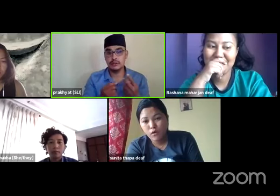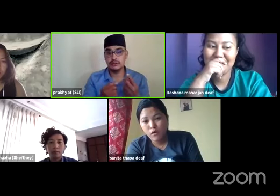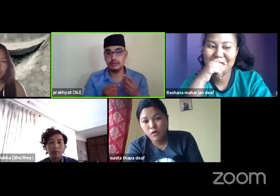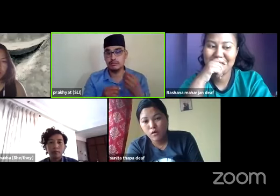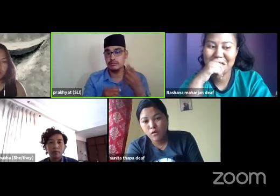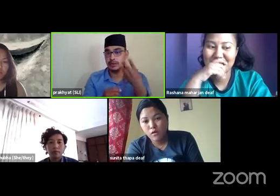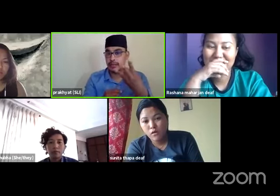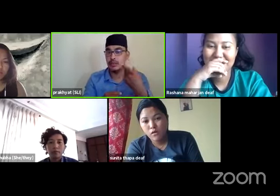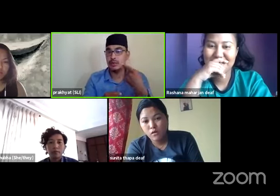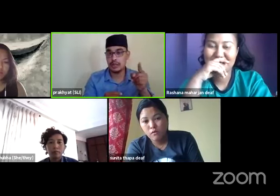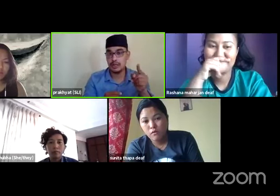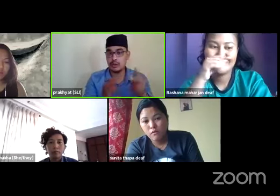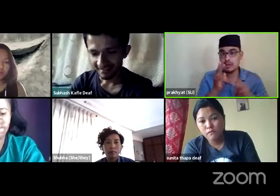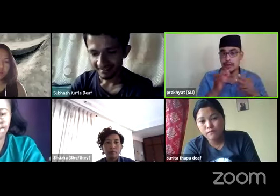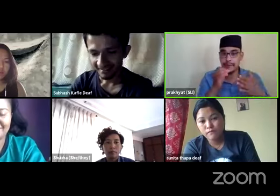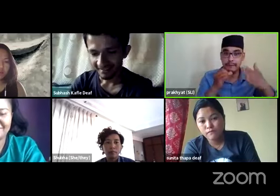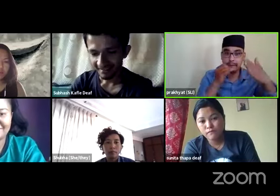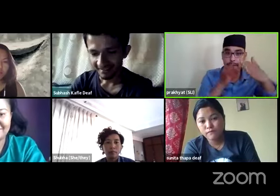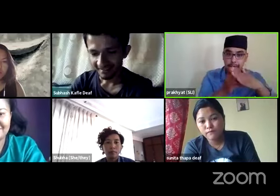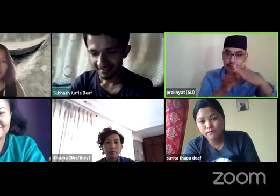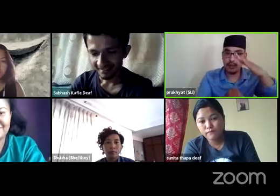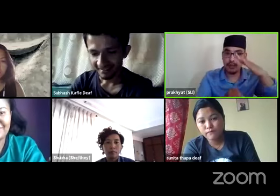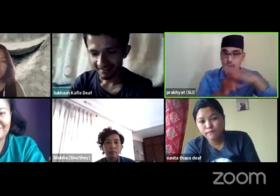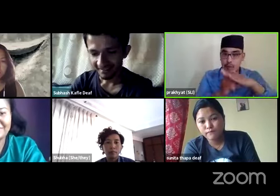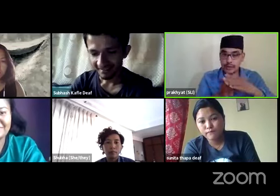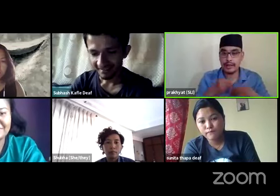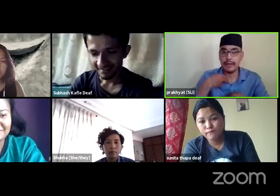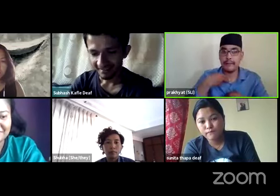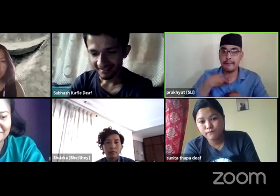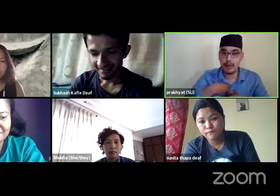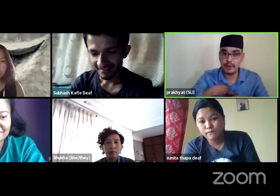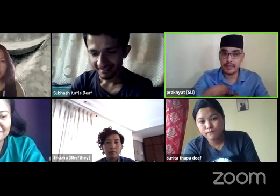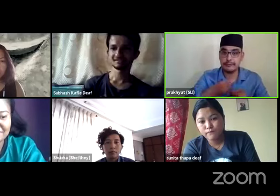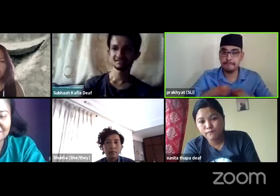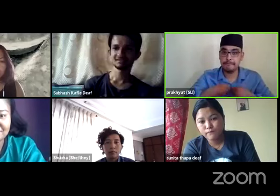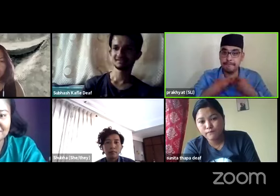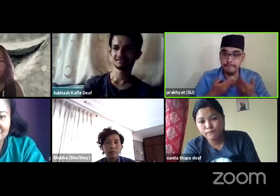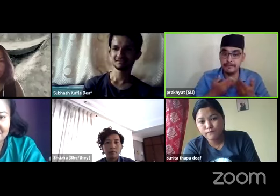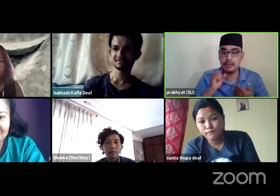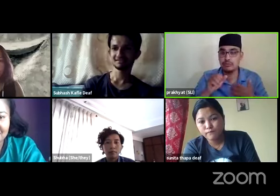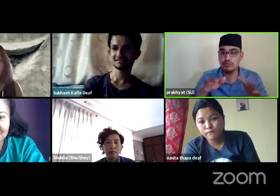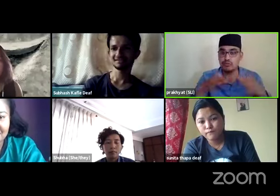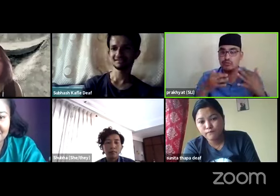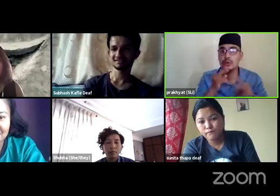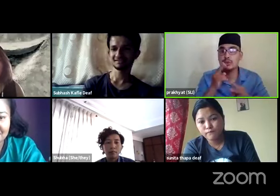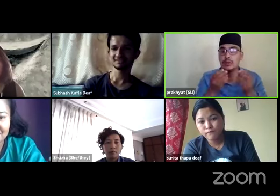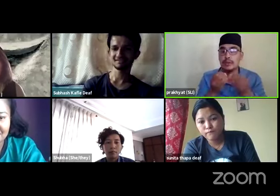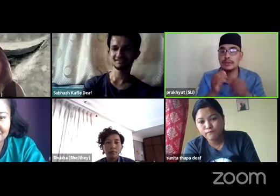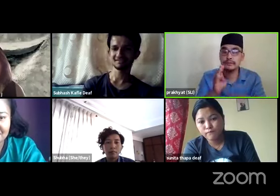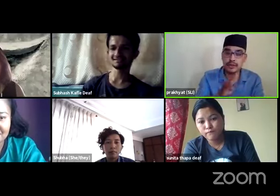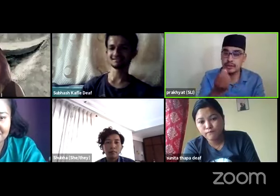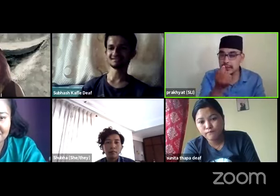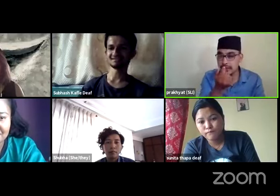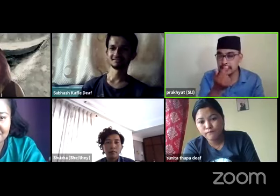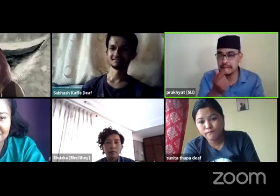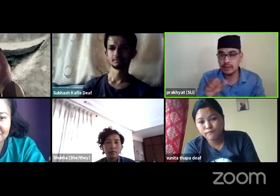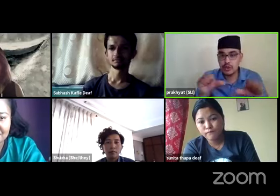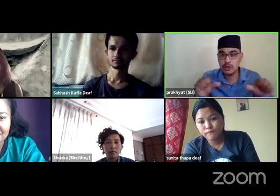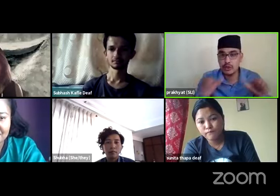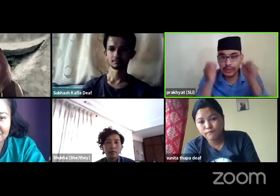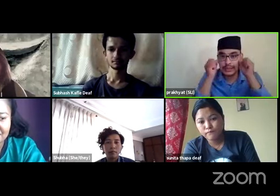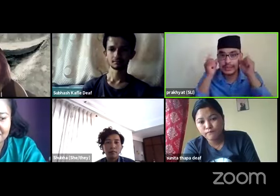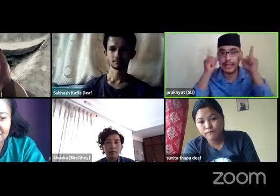गऱ्यो एक्सेस एक्सप्रेसन एन्ड एक्सपिरियन्सको कुरा गरिरहँदाखेरि अलिकति यसमा अवेरनेस र इन्फर्मेसनको कुरा